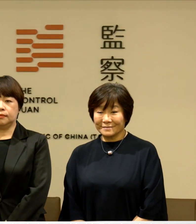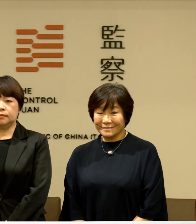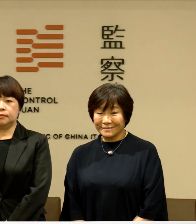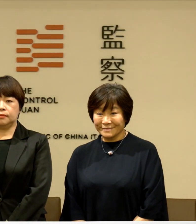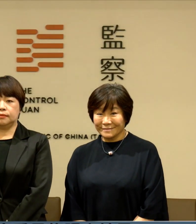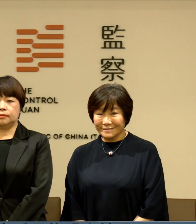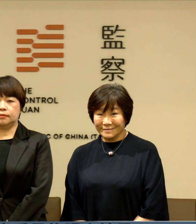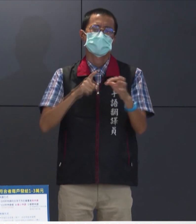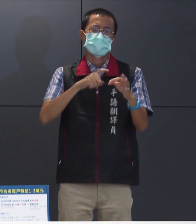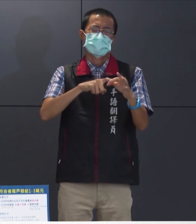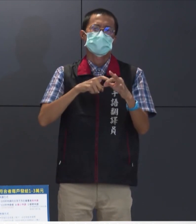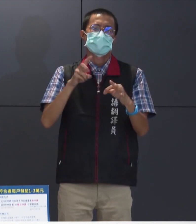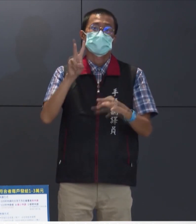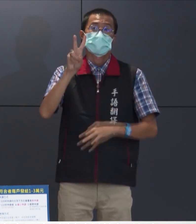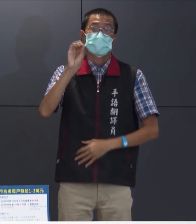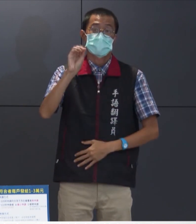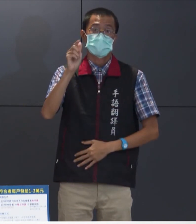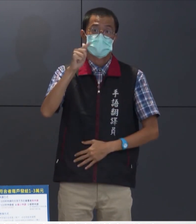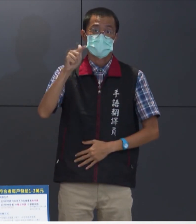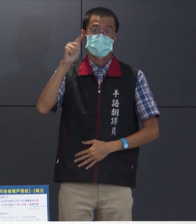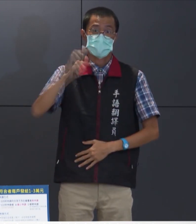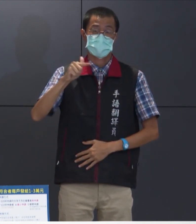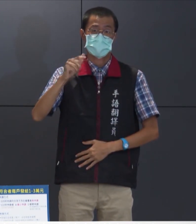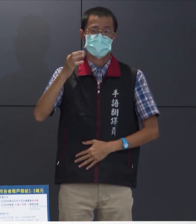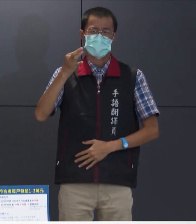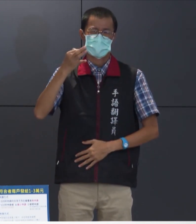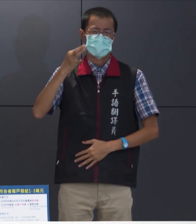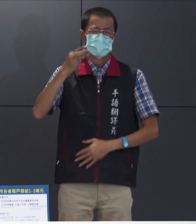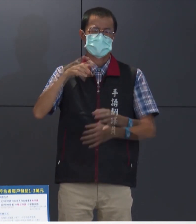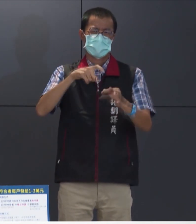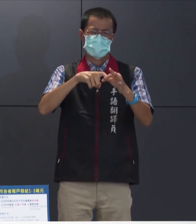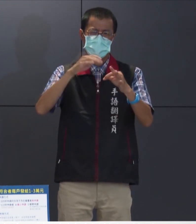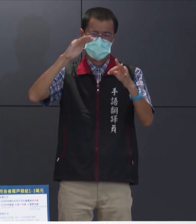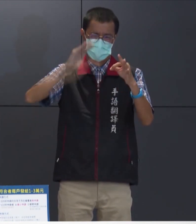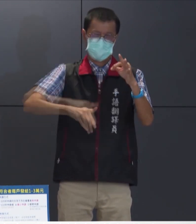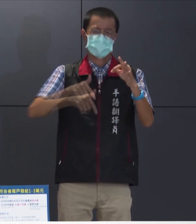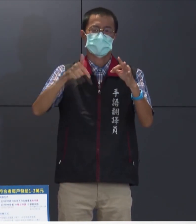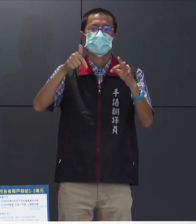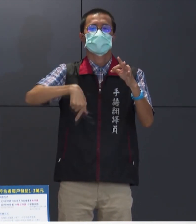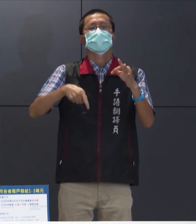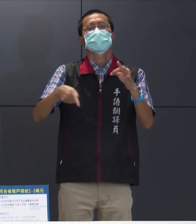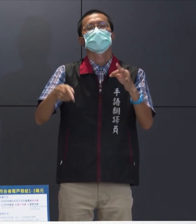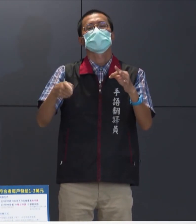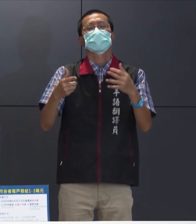一些案件。 监委指出，该儿少机构109年发生假男遭性侵事件，经监院纠正后，111年4月又发